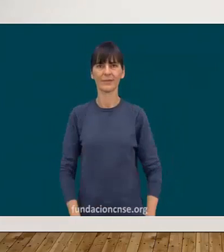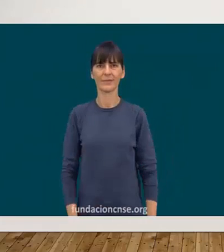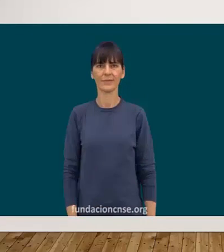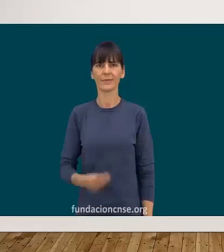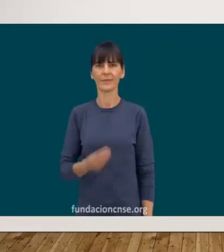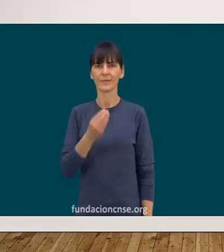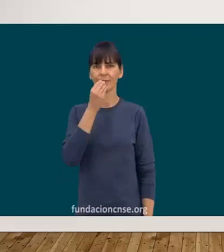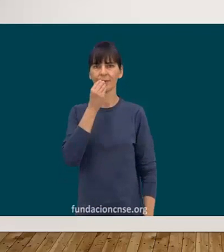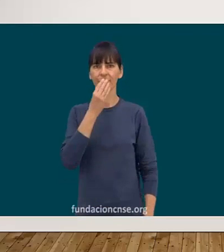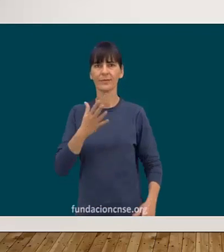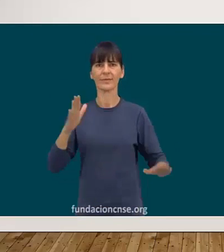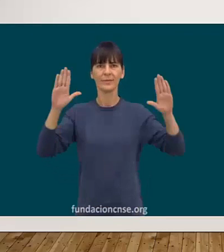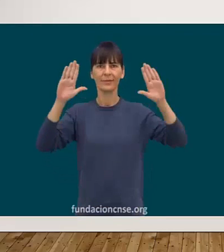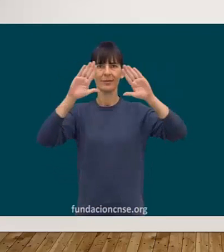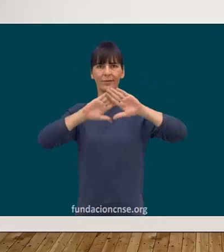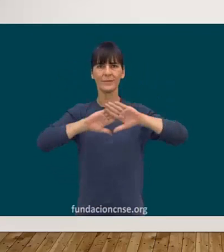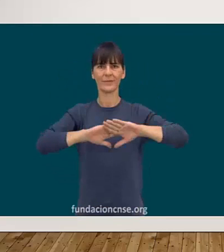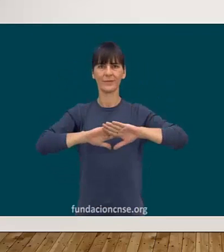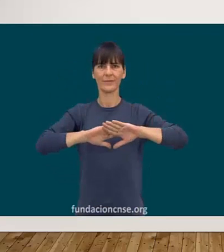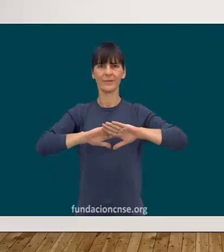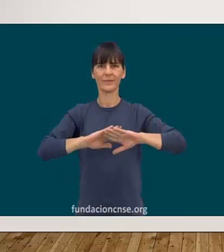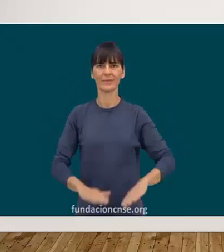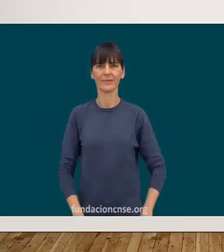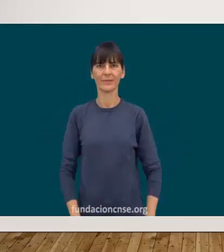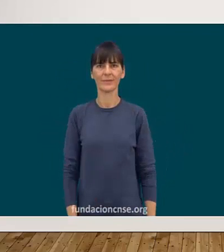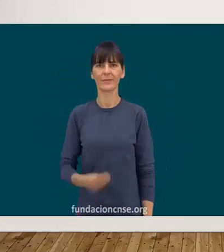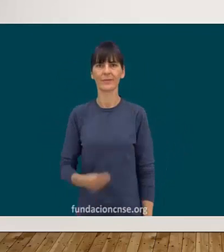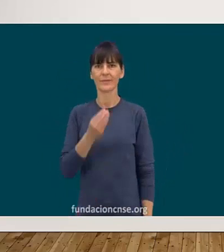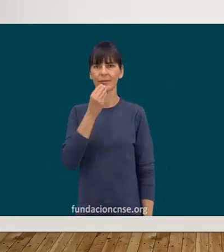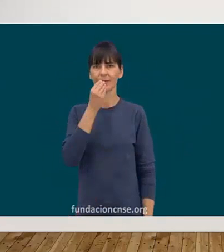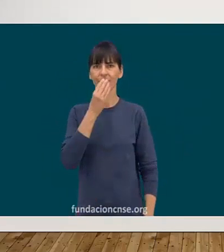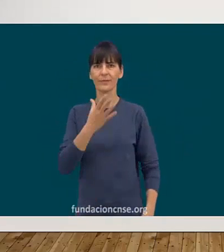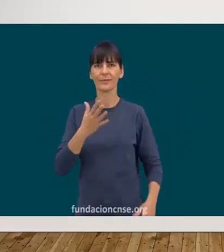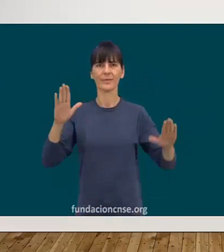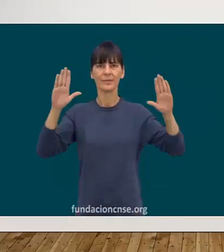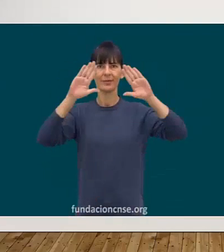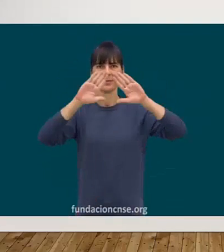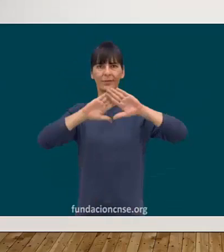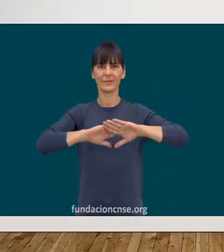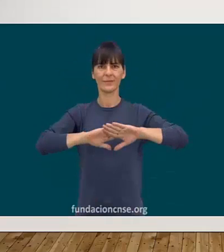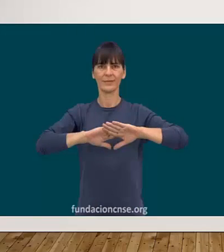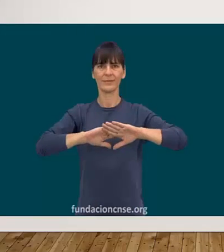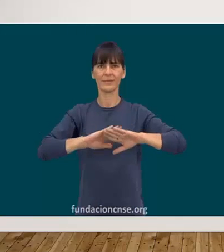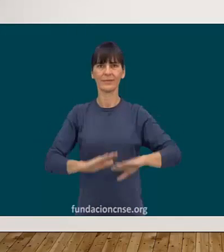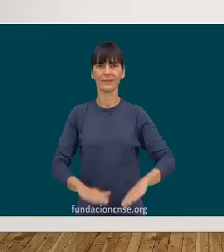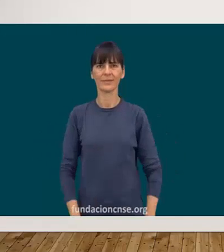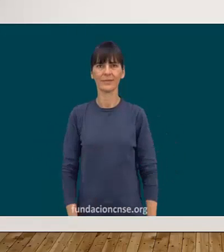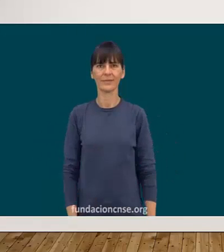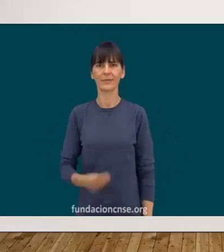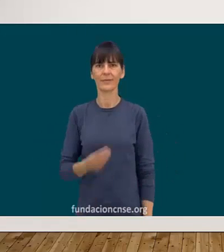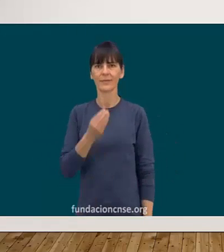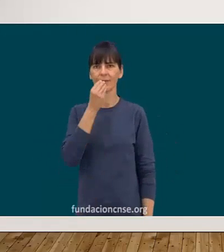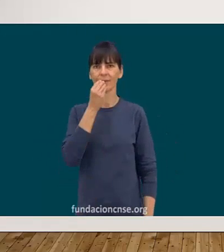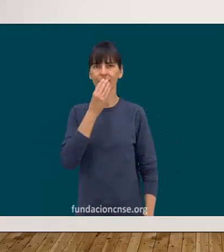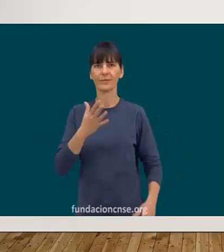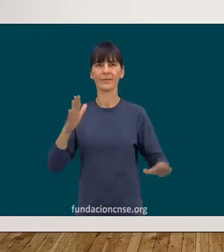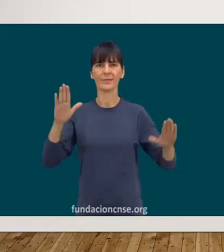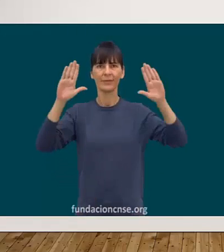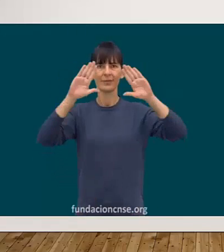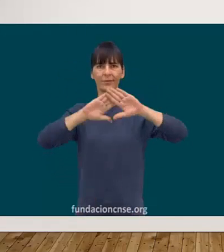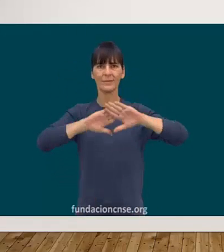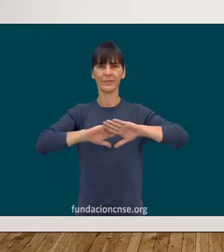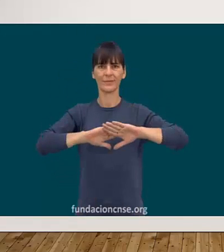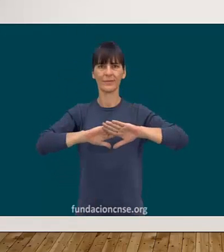del M170 para la manipulación de inversión de rostros. Los datos aquí refieren que los resultados